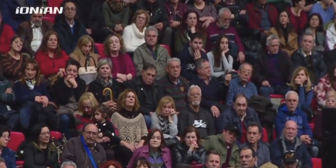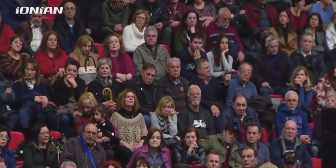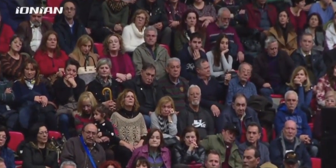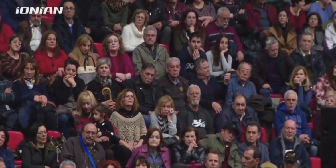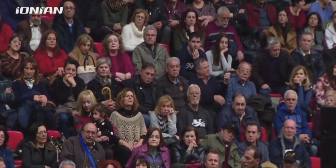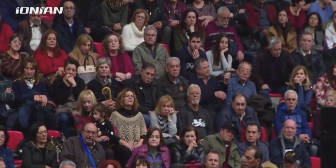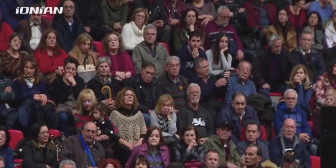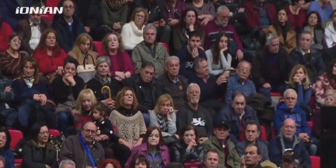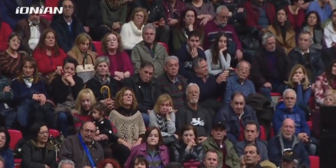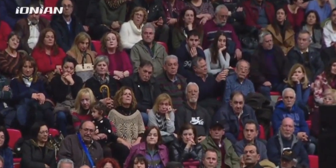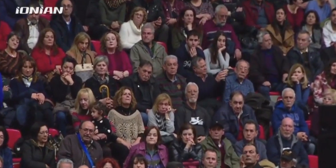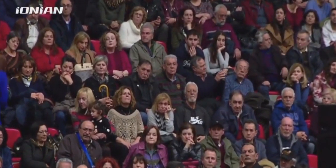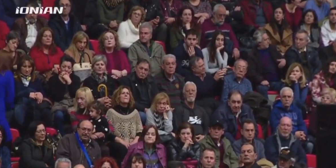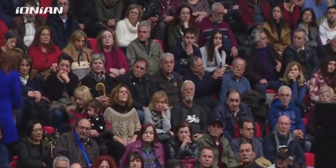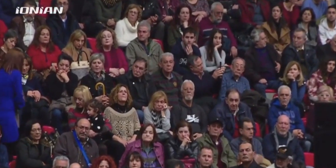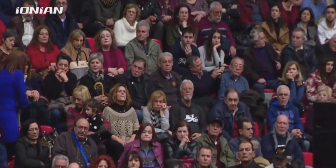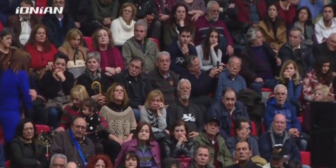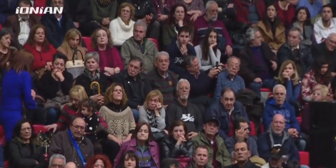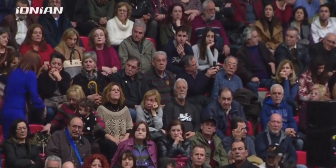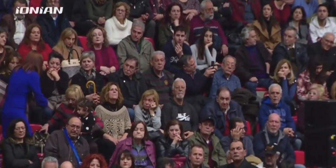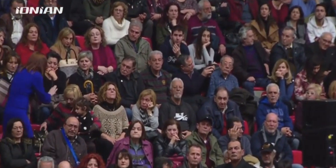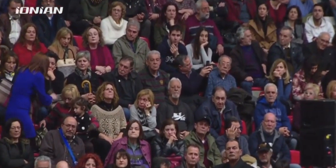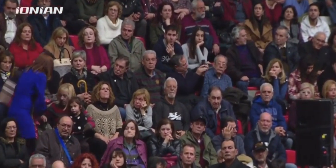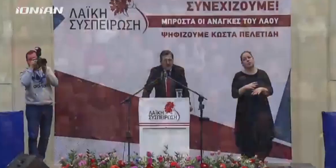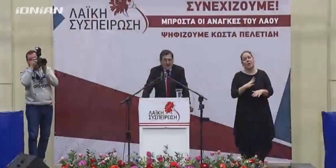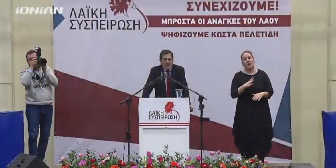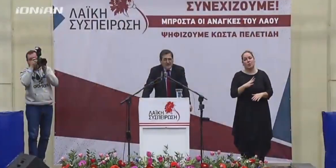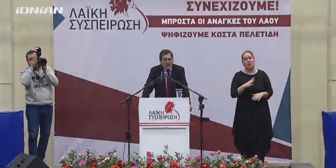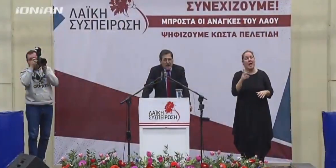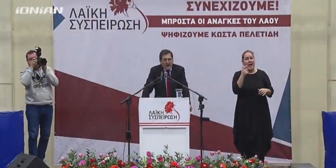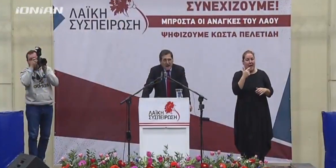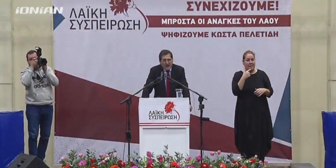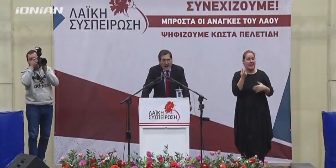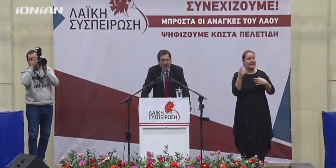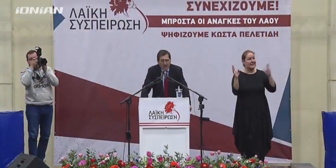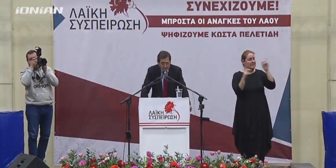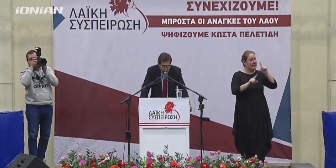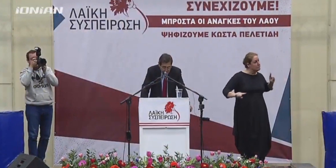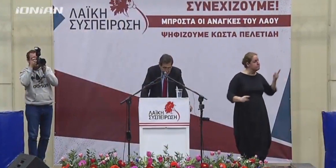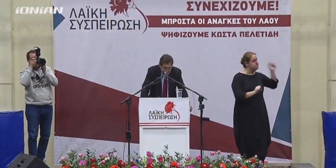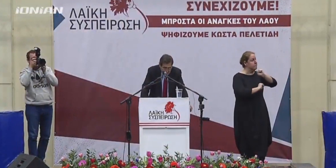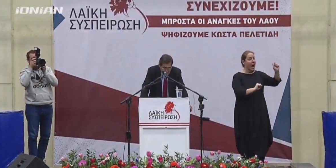της πόλης μας, του πατραϊκού λαού. Τους χαλάσαμε την πιάτσα πανελλαδικά.